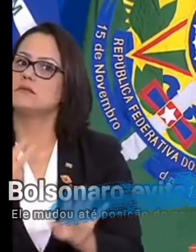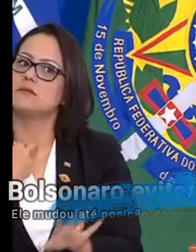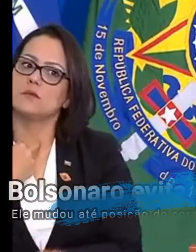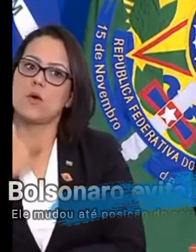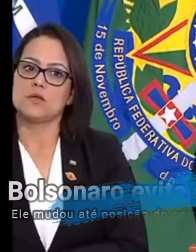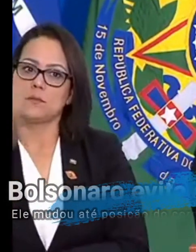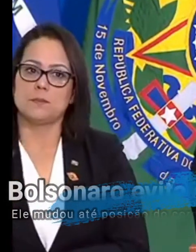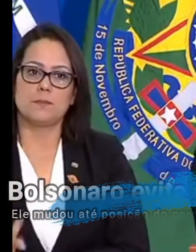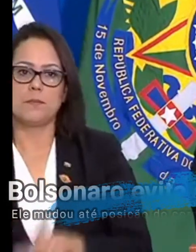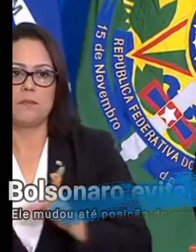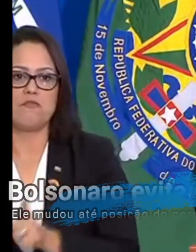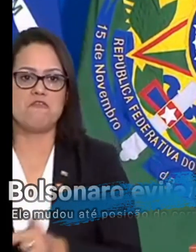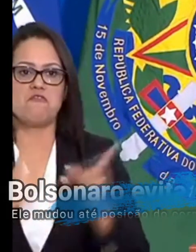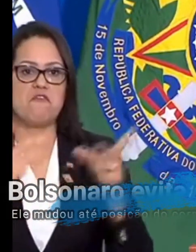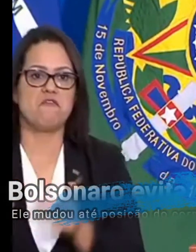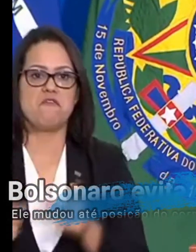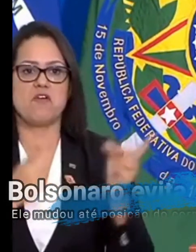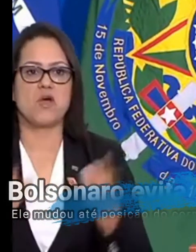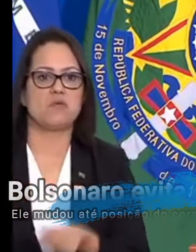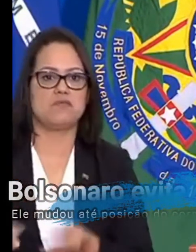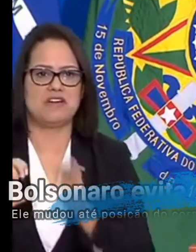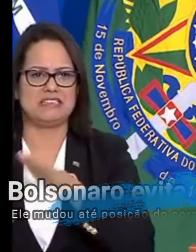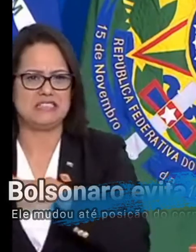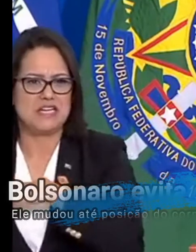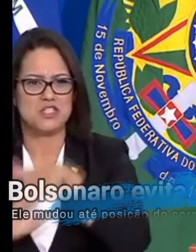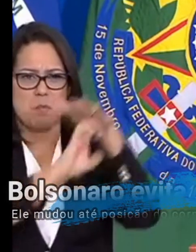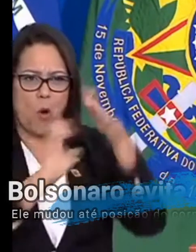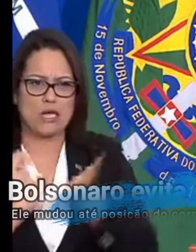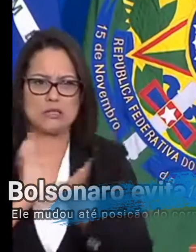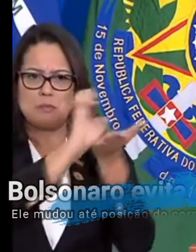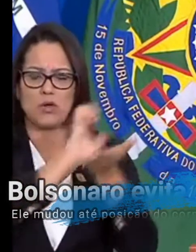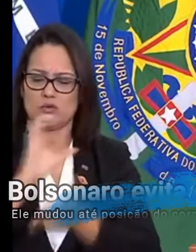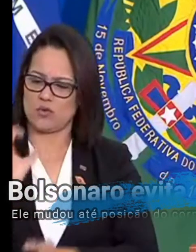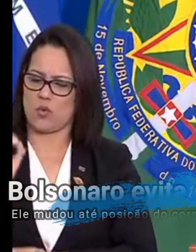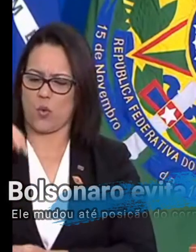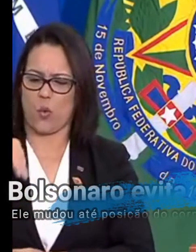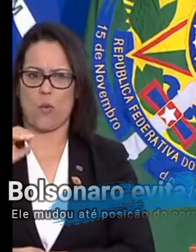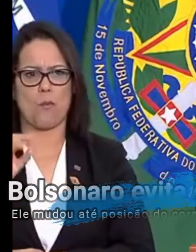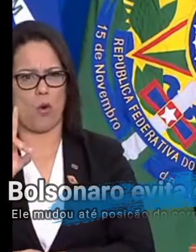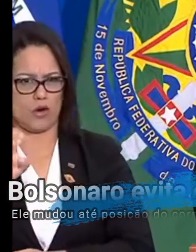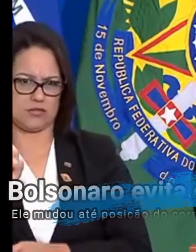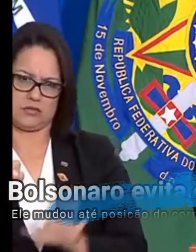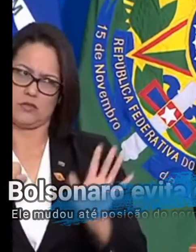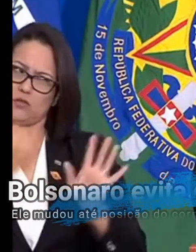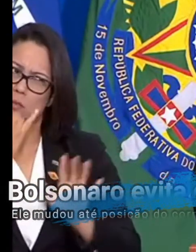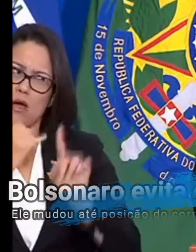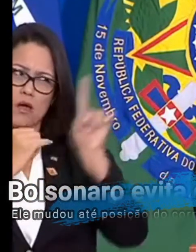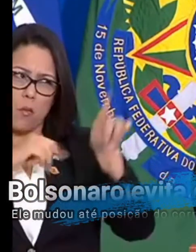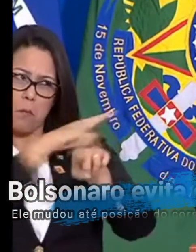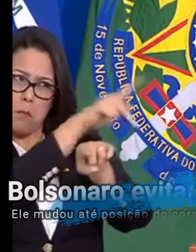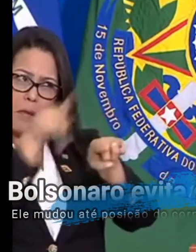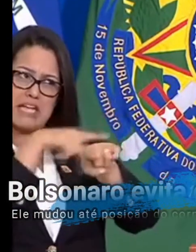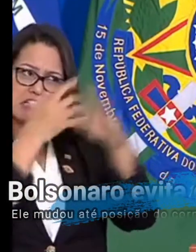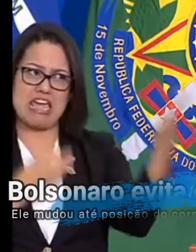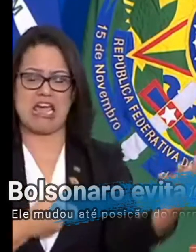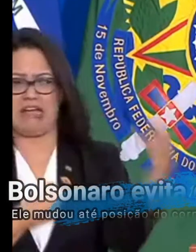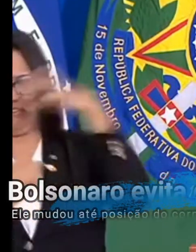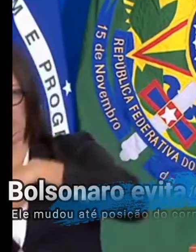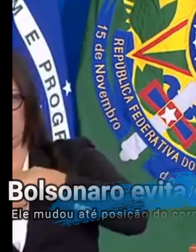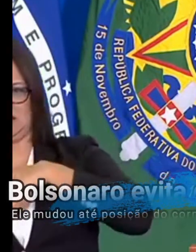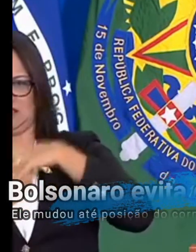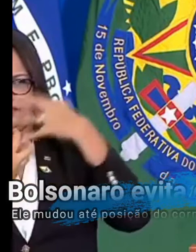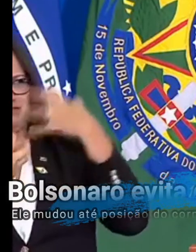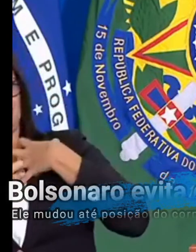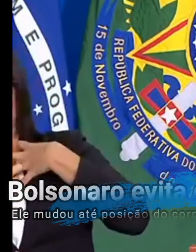exportador de commodities uma coisa alguém nos queremos colonizar é outra é você querer